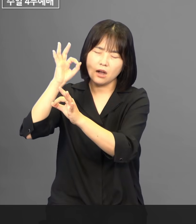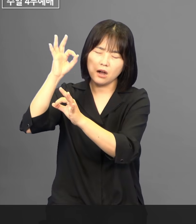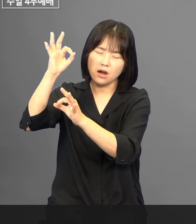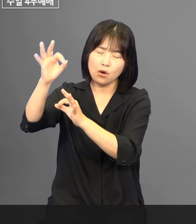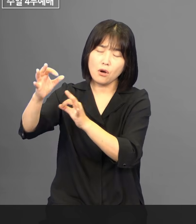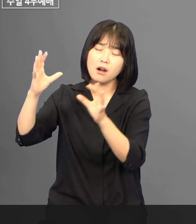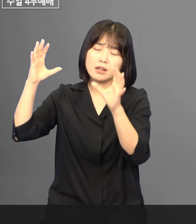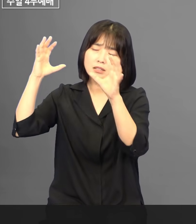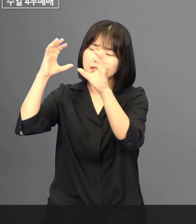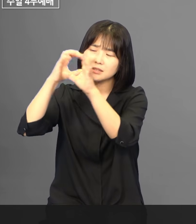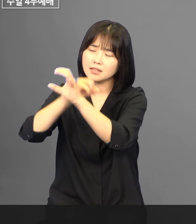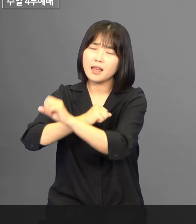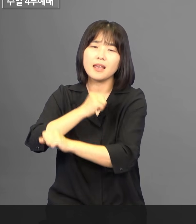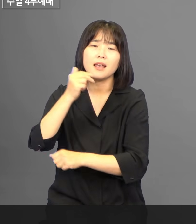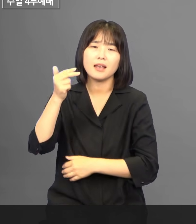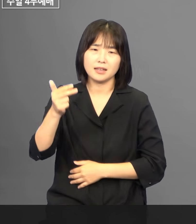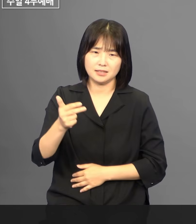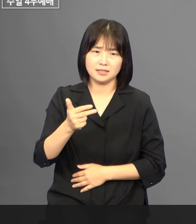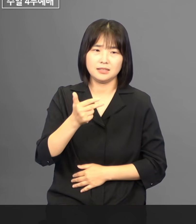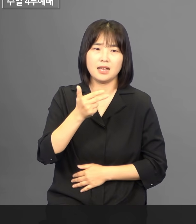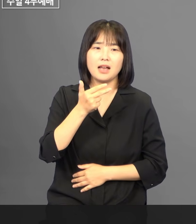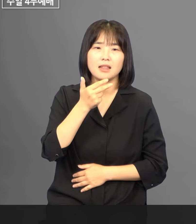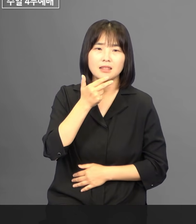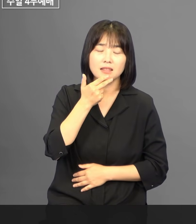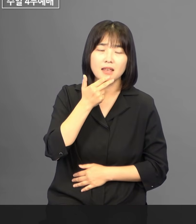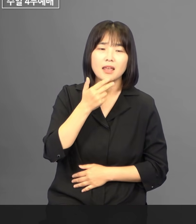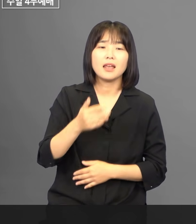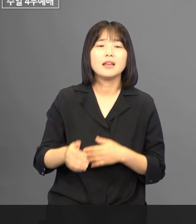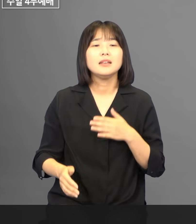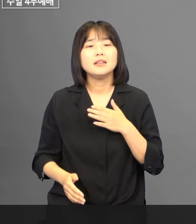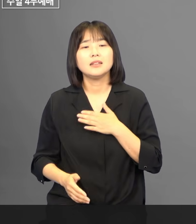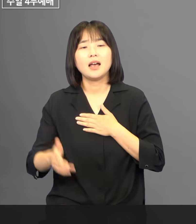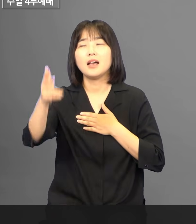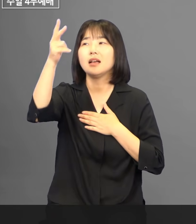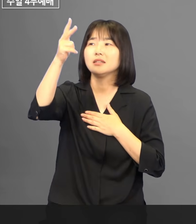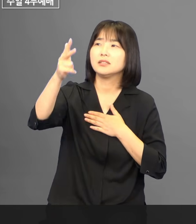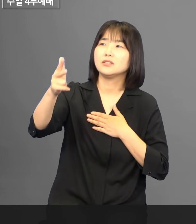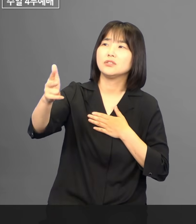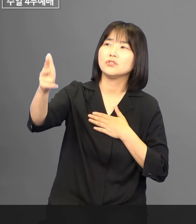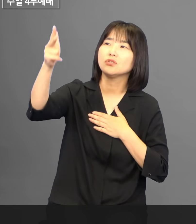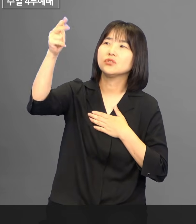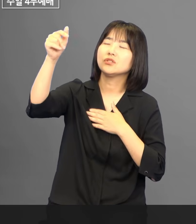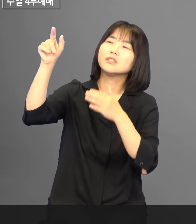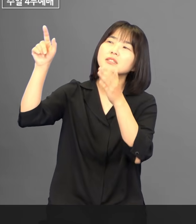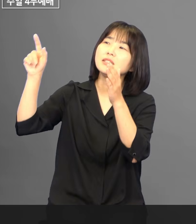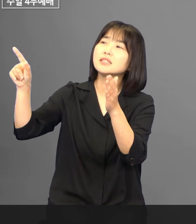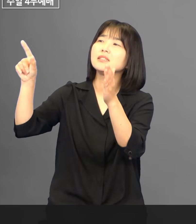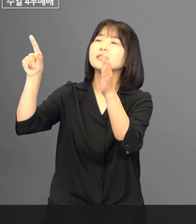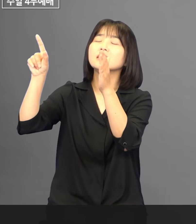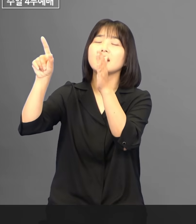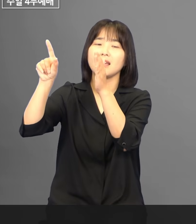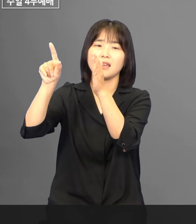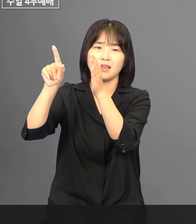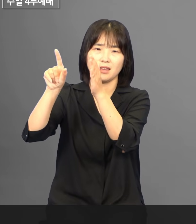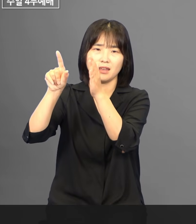나라는 영원히 쇠하지 않네. 나는 주를